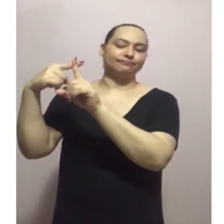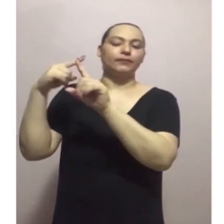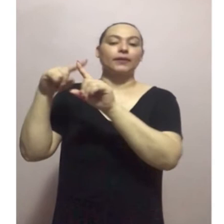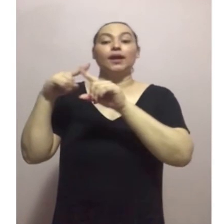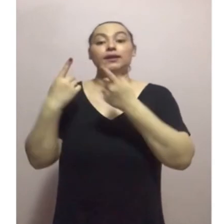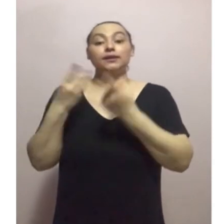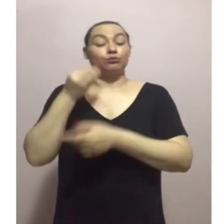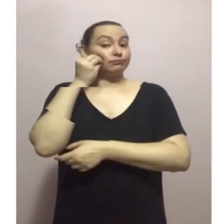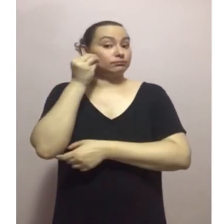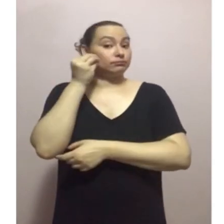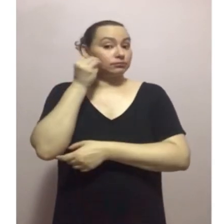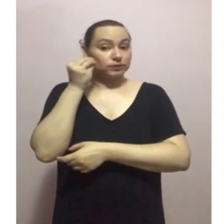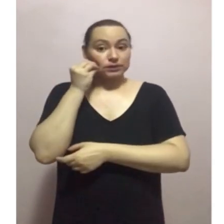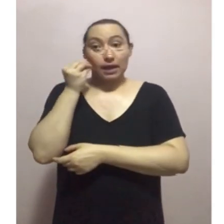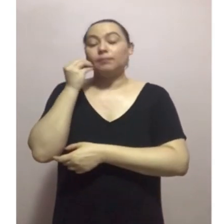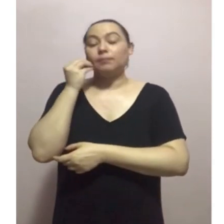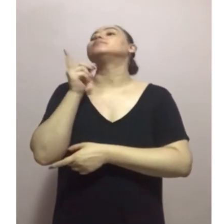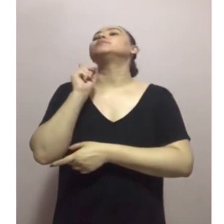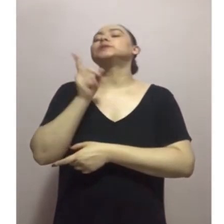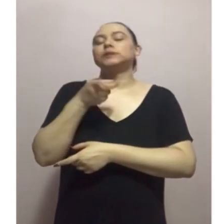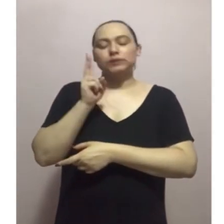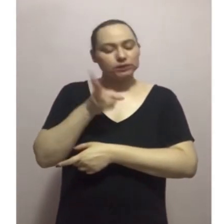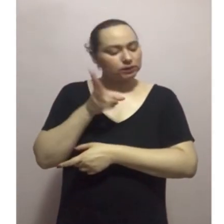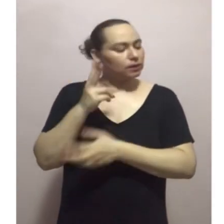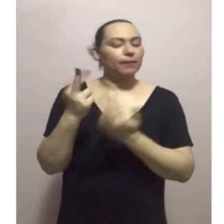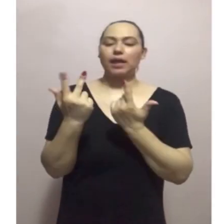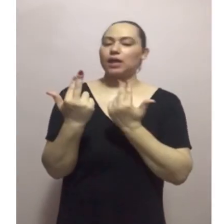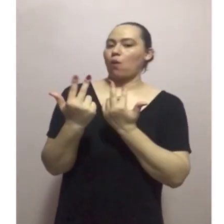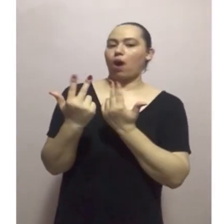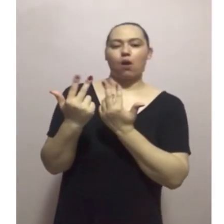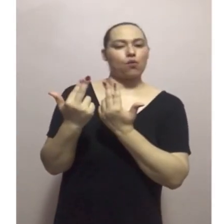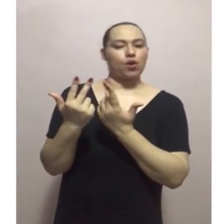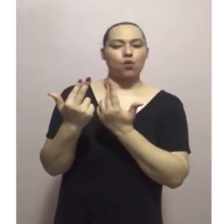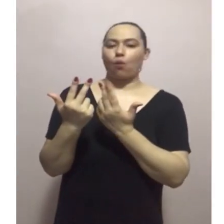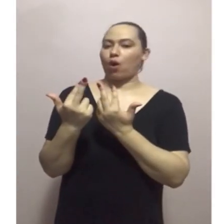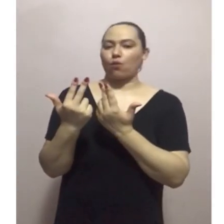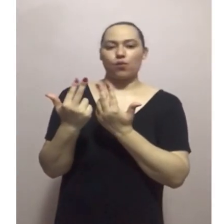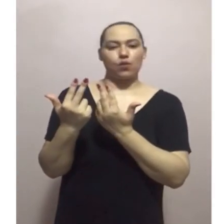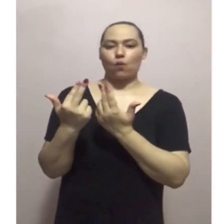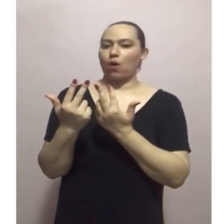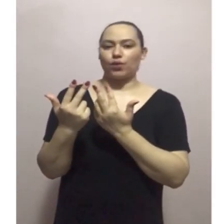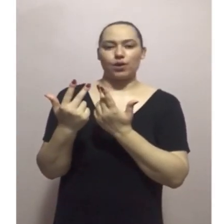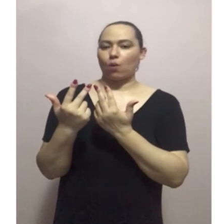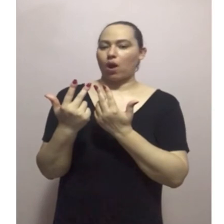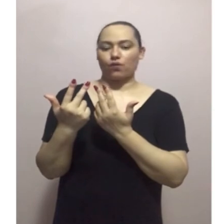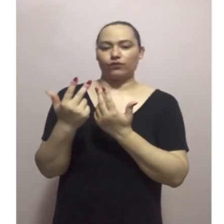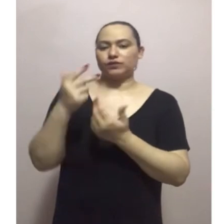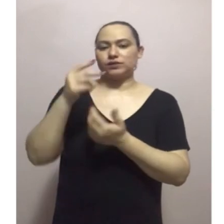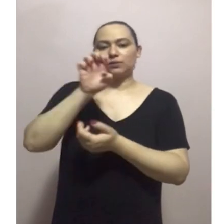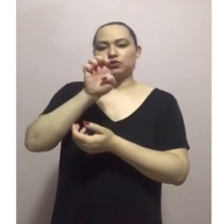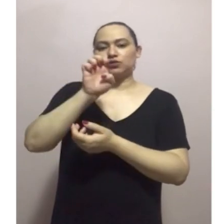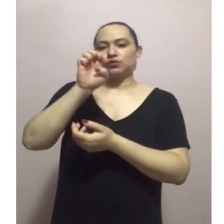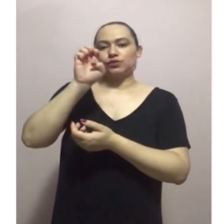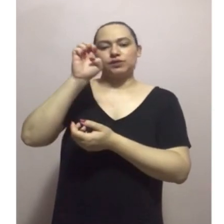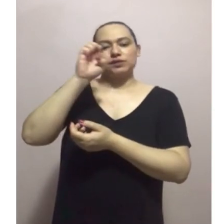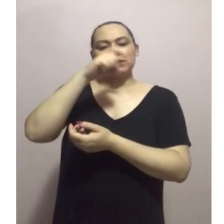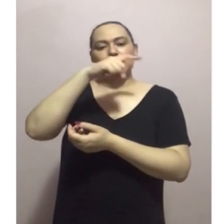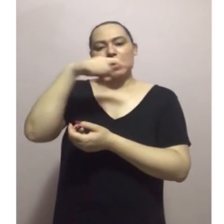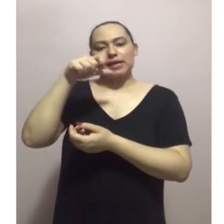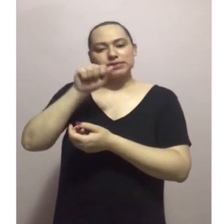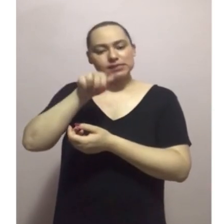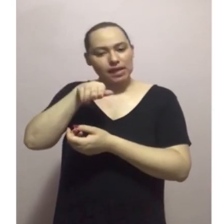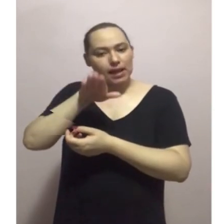ninguém entrava sem testar. E a gente não colocou público, assim, né? A gente fez a transmissão e